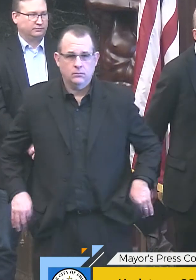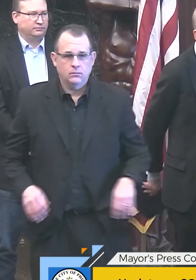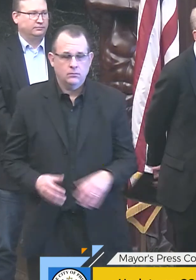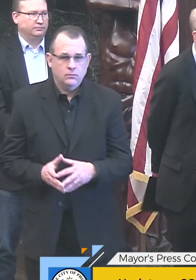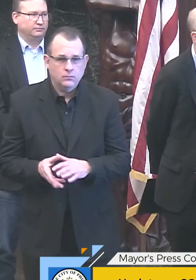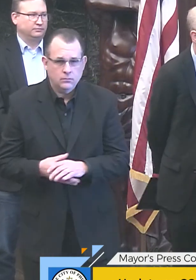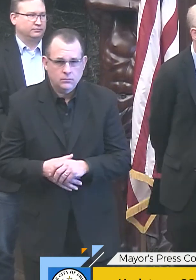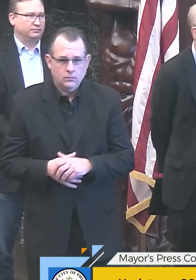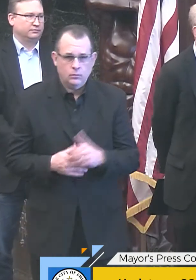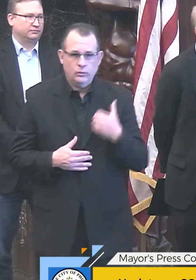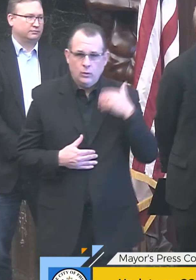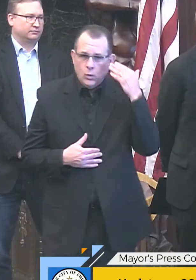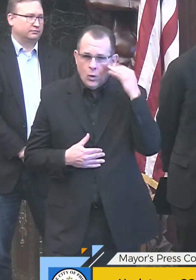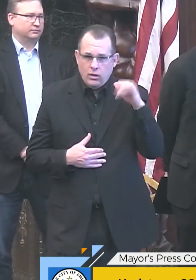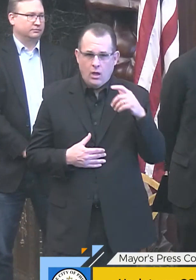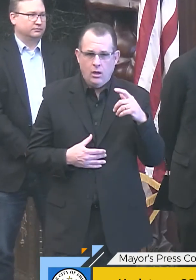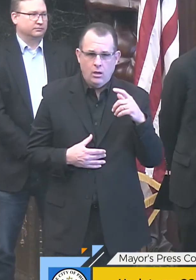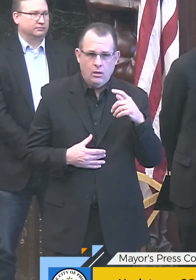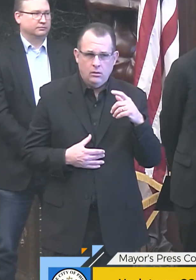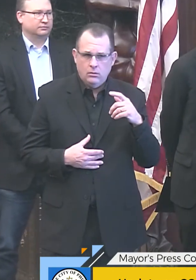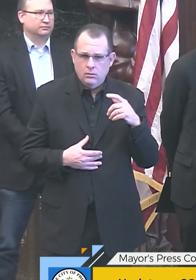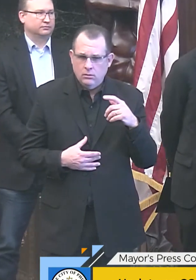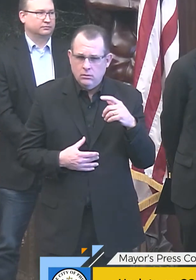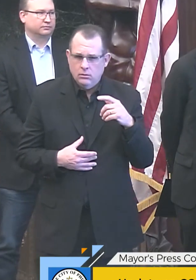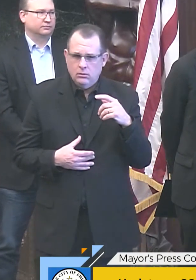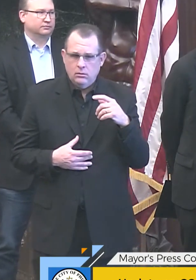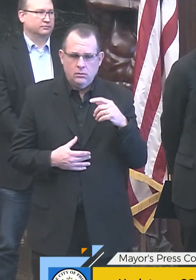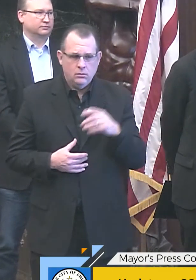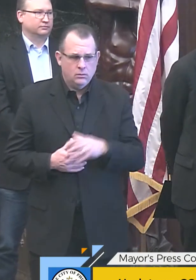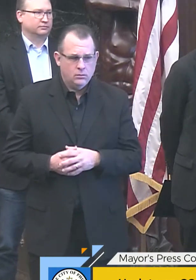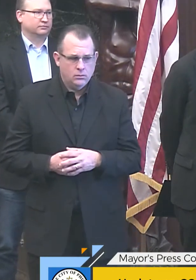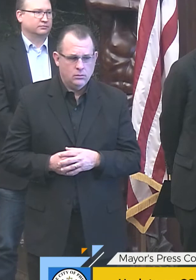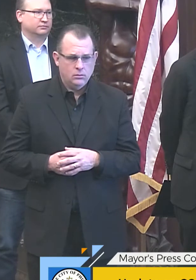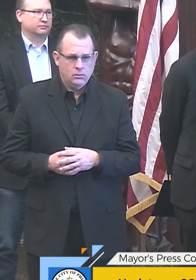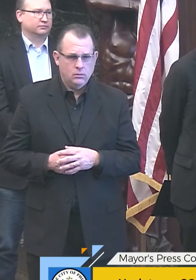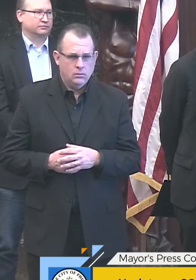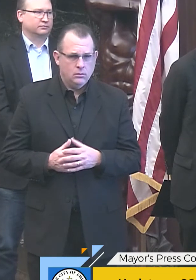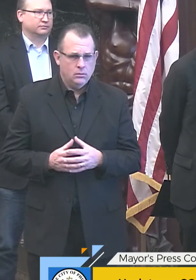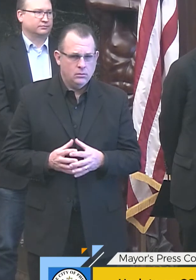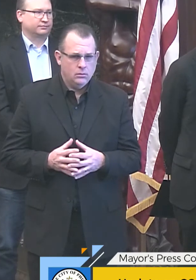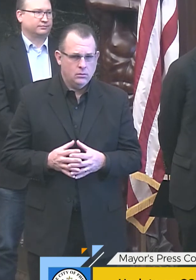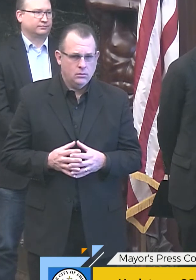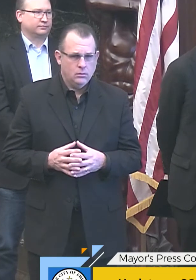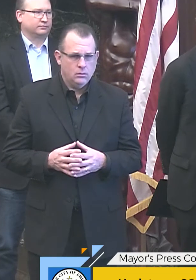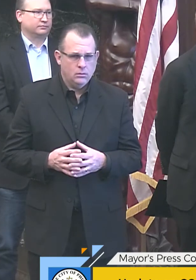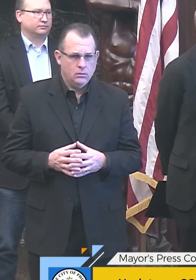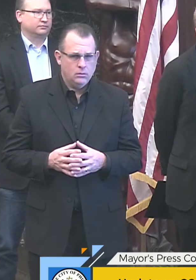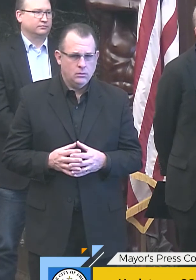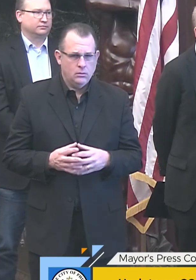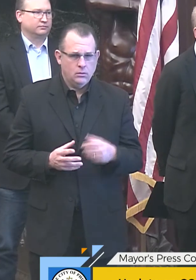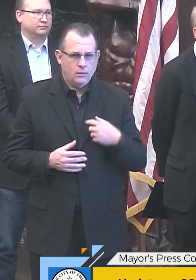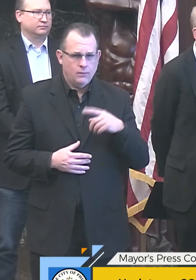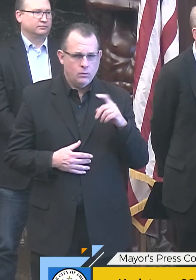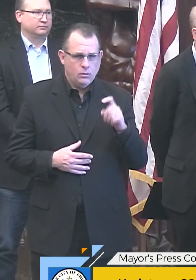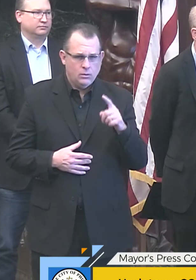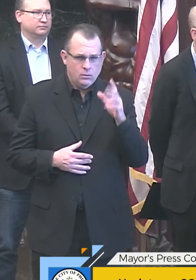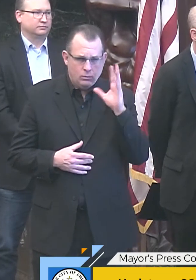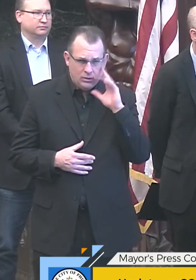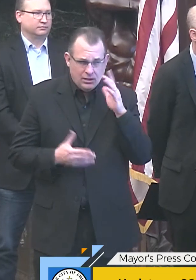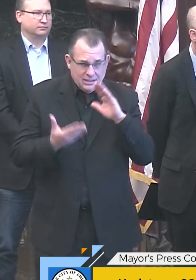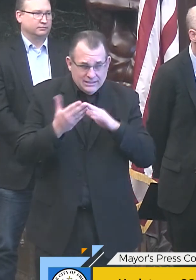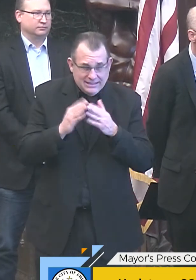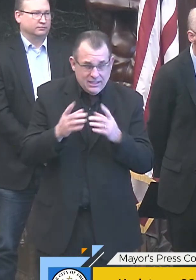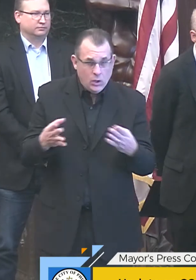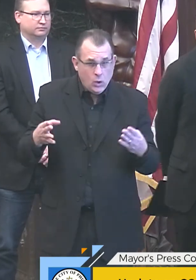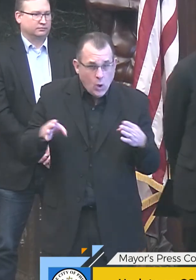of patients in hospital. What is being contemplated to reduce this? And is it true that the city is planning to close off sections of the Spruce Street to install tents